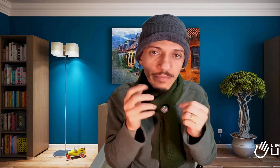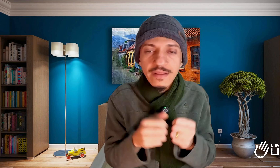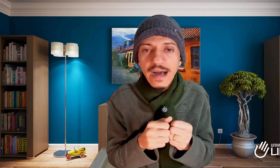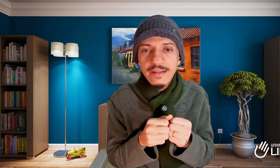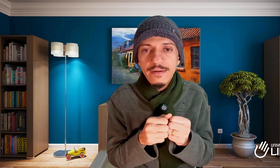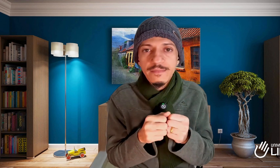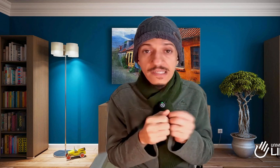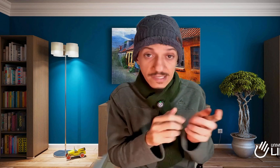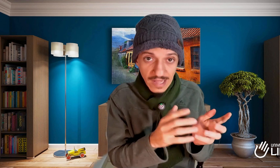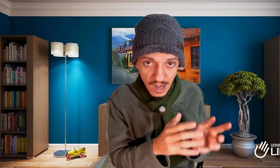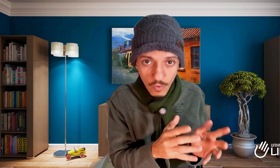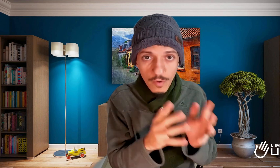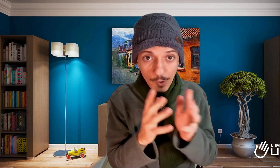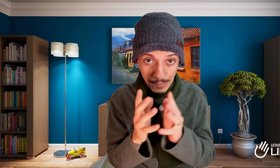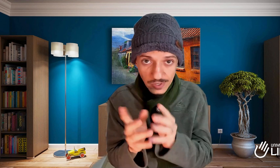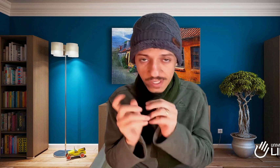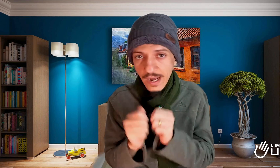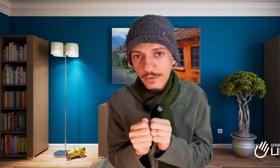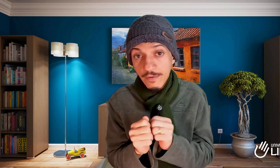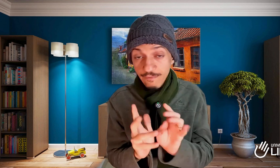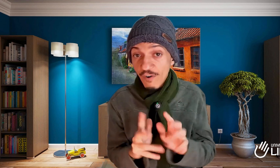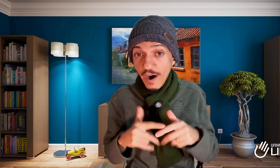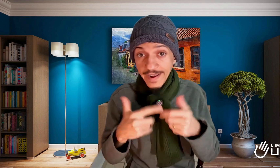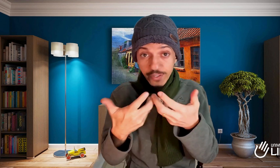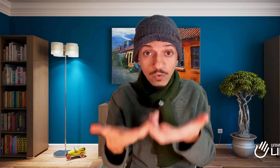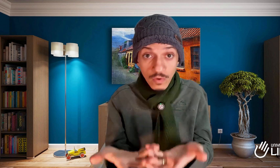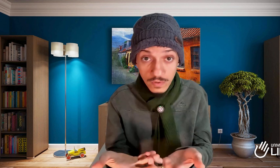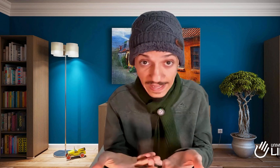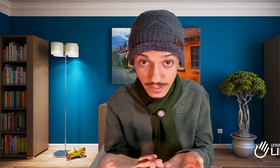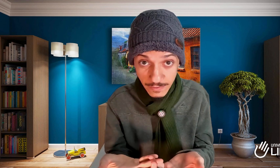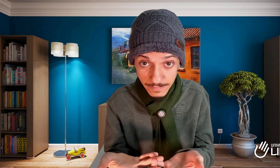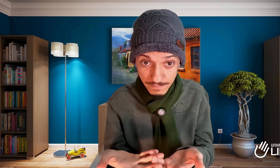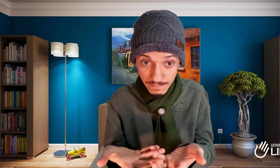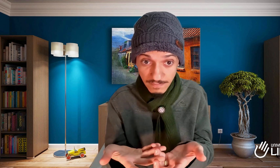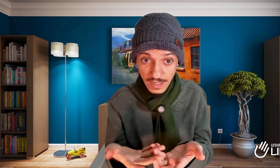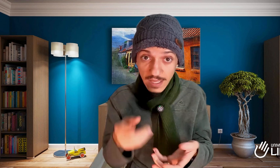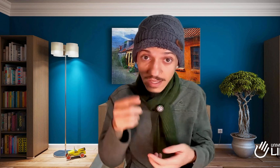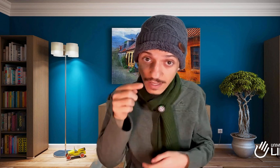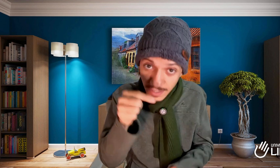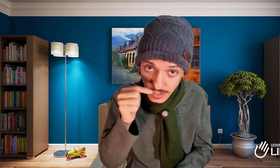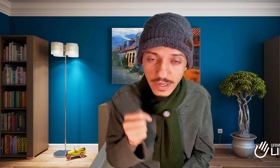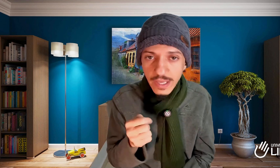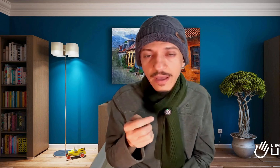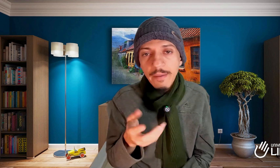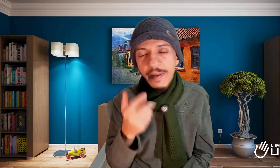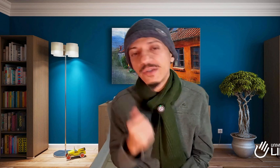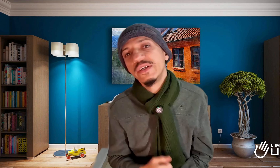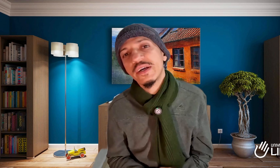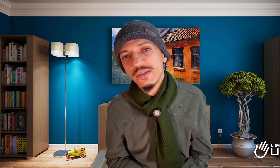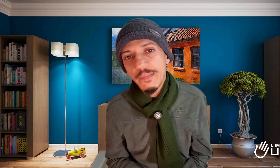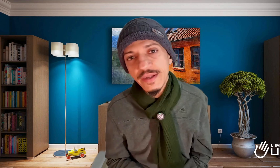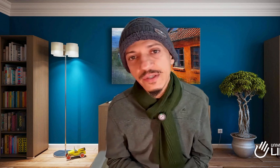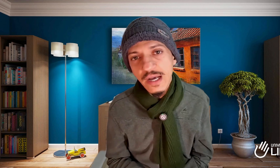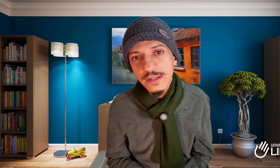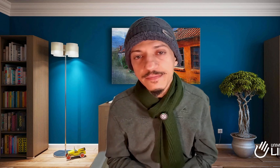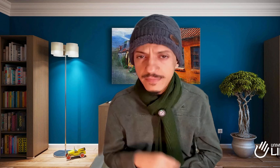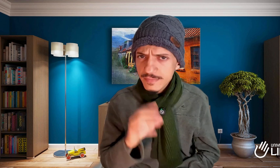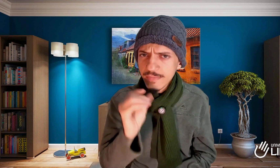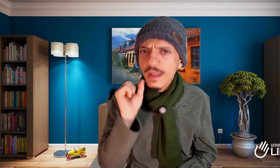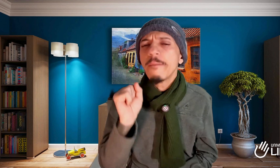fragmentada, sinal por sinal, fora de um contexto. E isso aí prejudica seu aprendizado. Para e